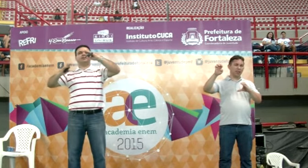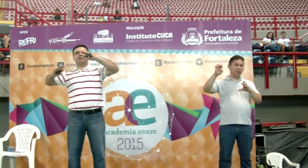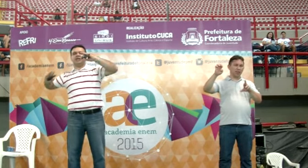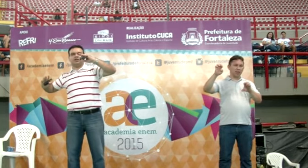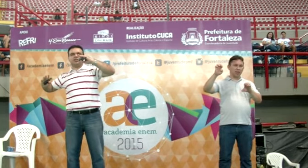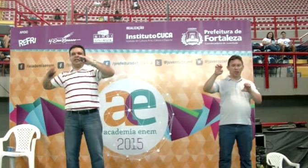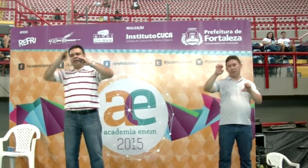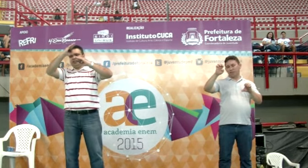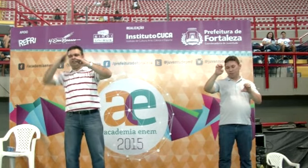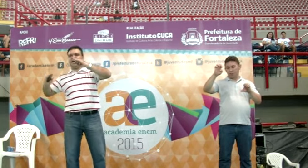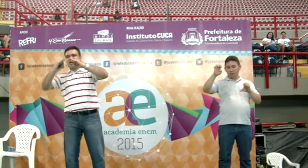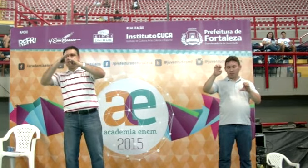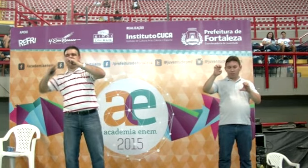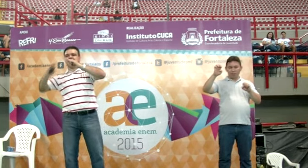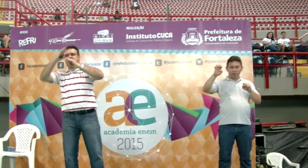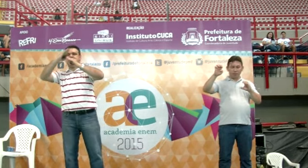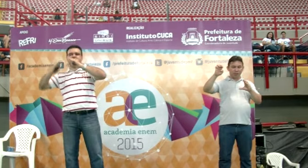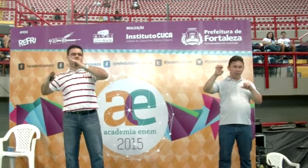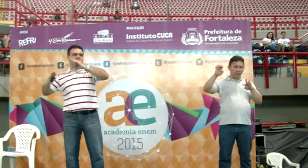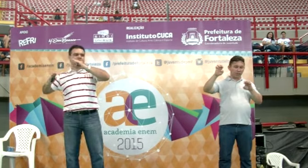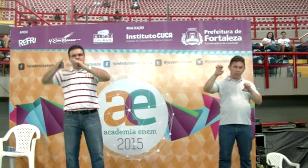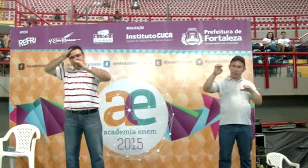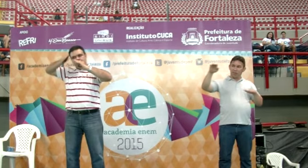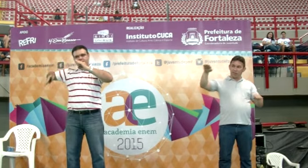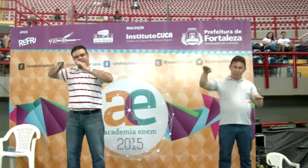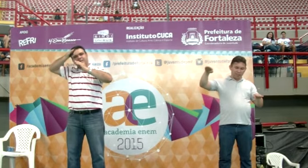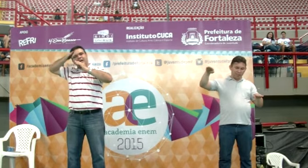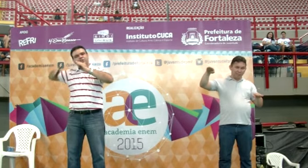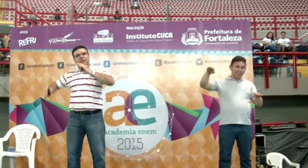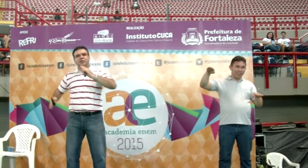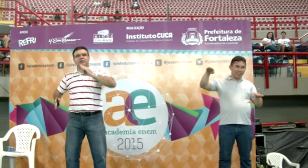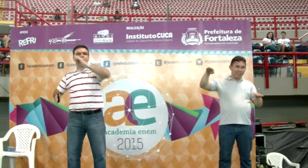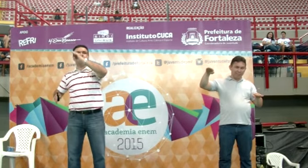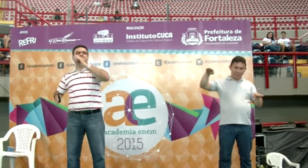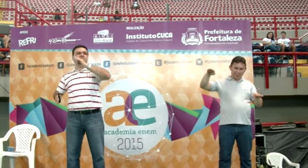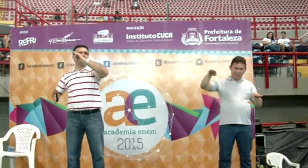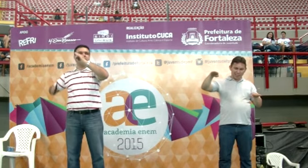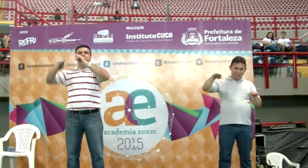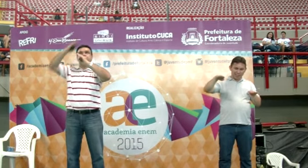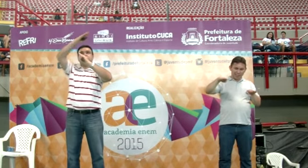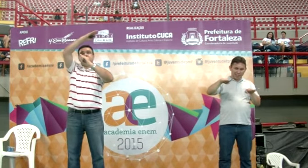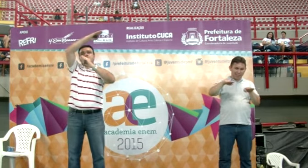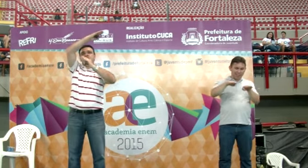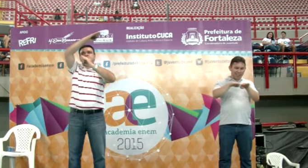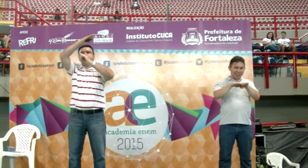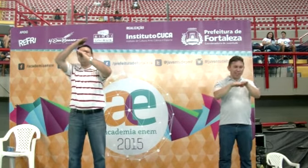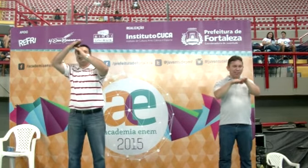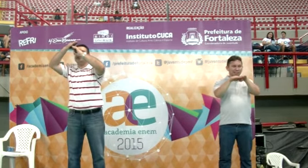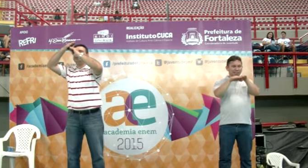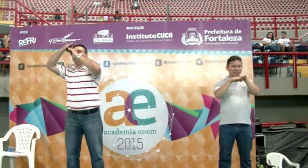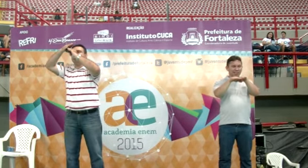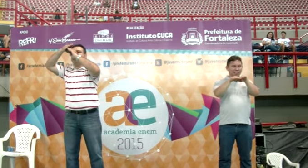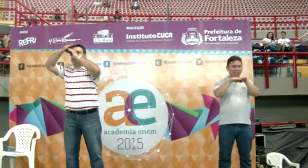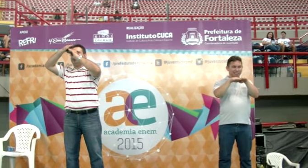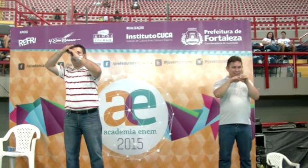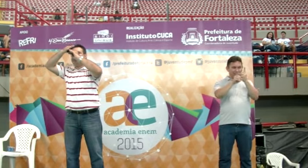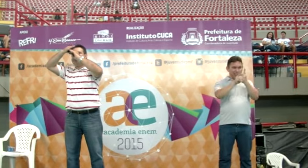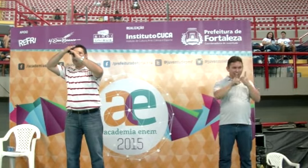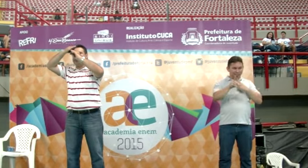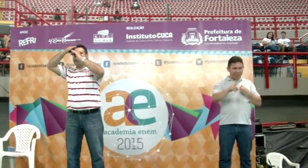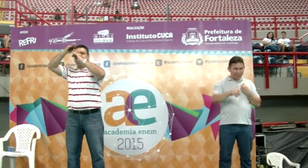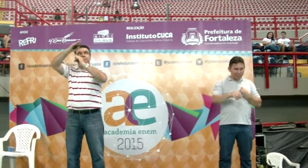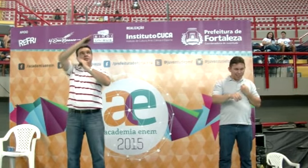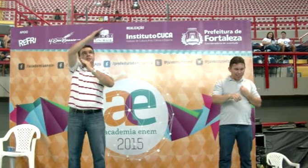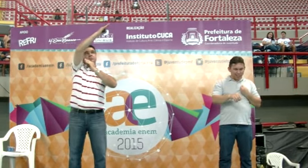está crescendo e a outra está decrescendo, uma está baixando, a outra está subindo, tem algum canto em que elas se encontram,